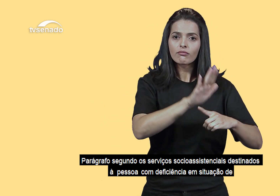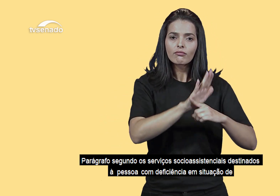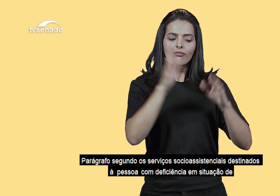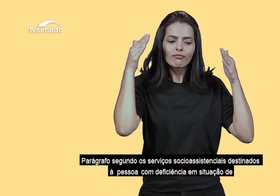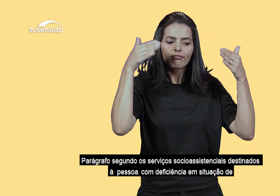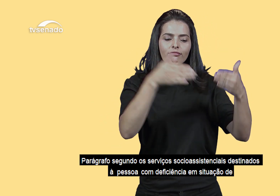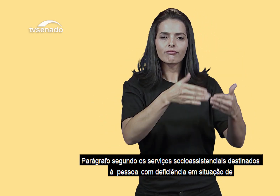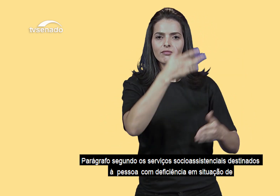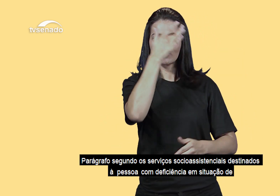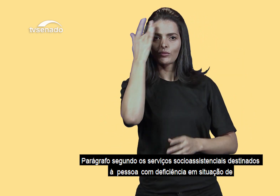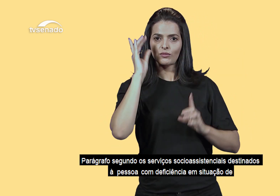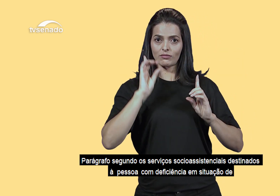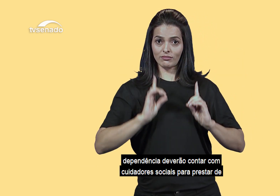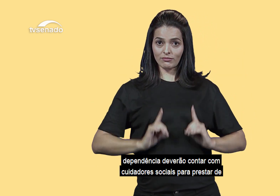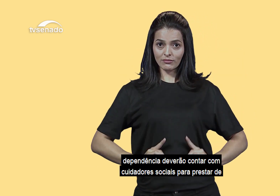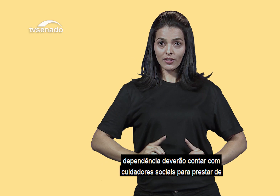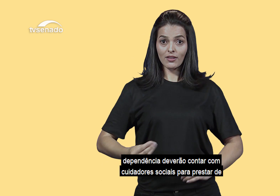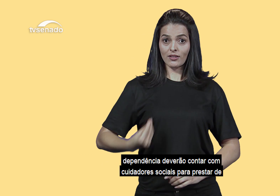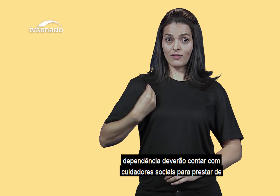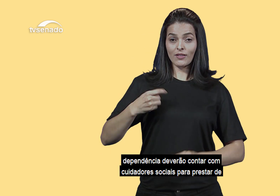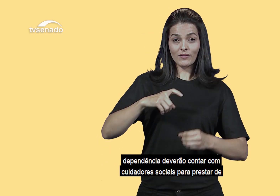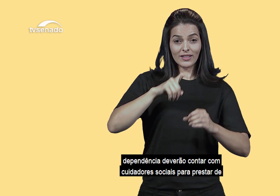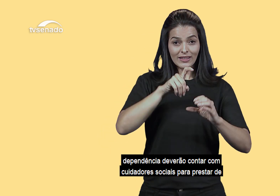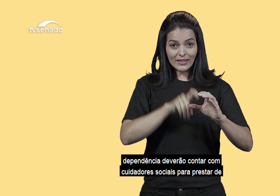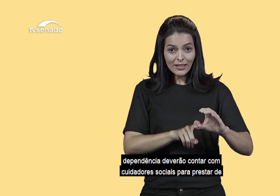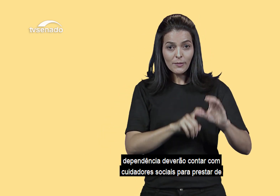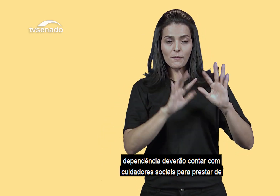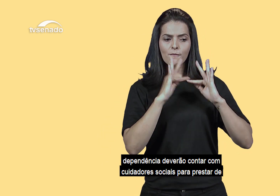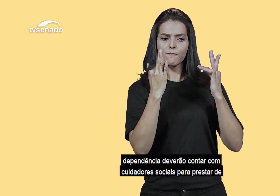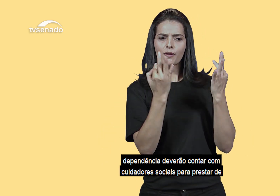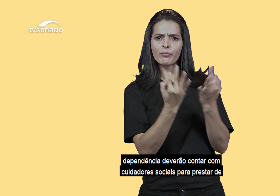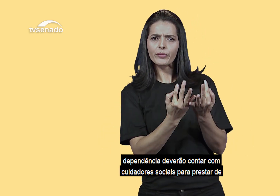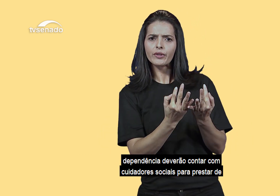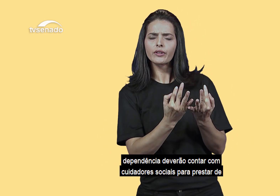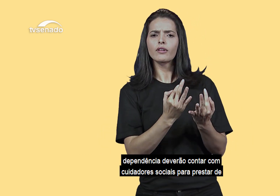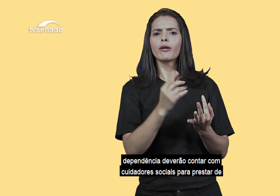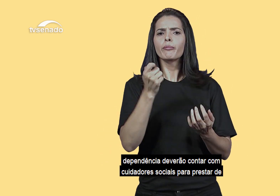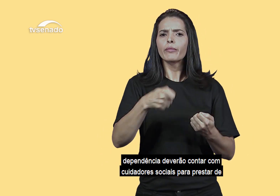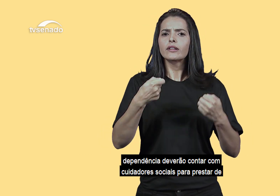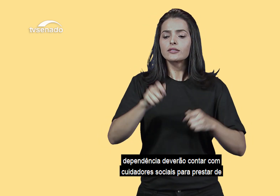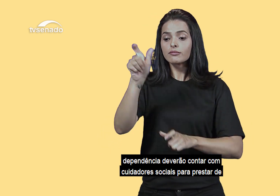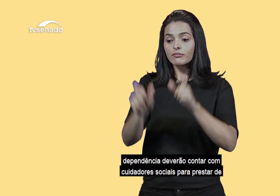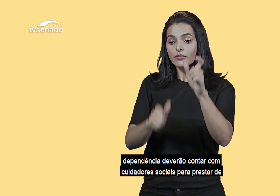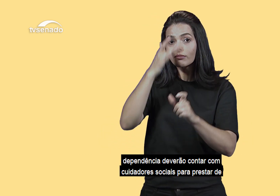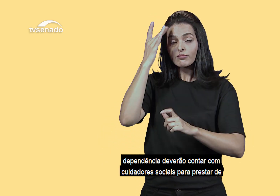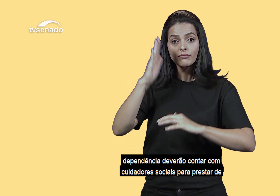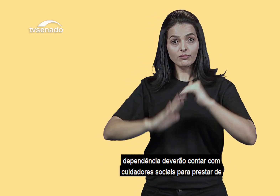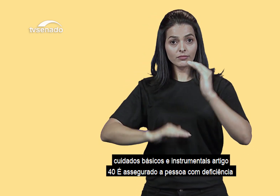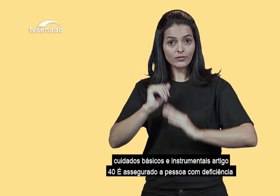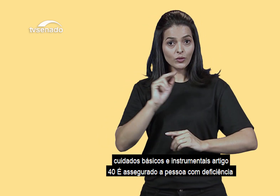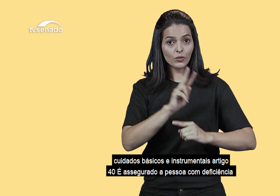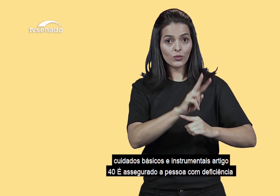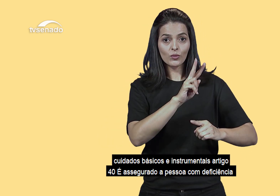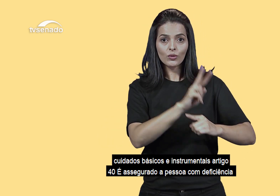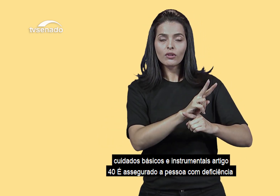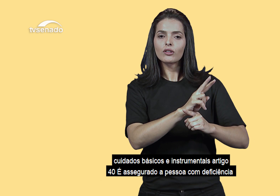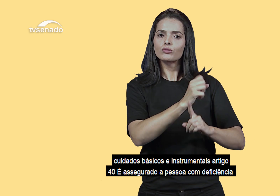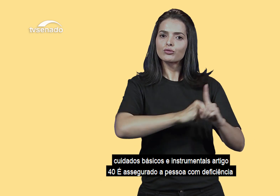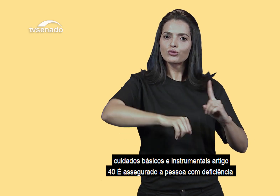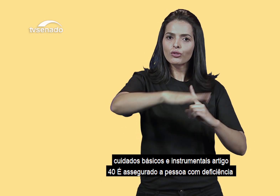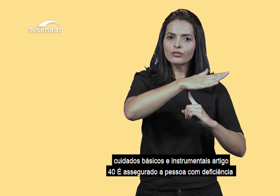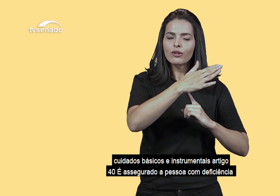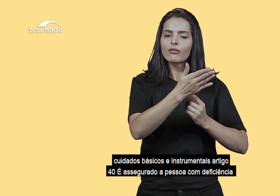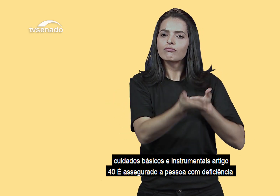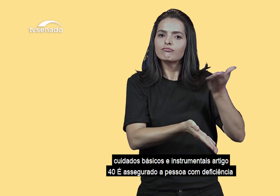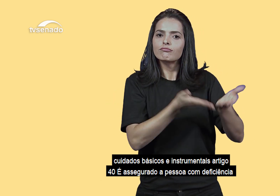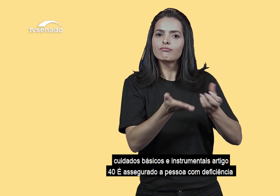com deficiência em situação de dependência deverão contar com cuidadores sociais para prestar-lhe cuidados básicos